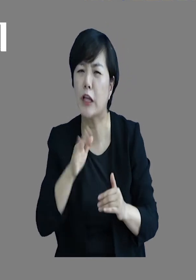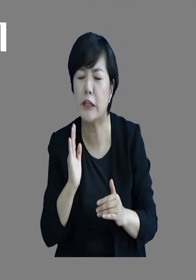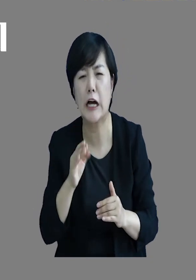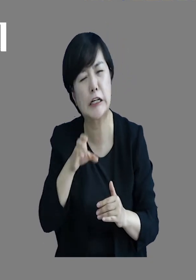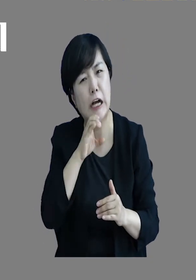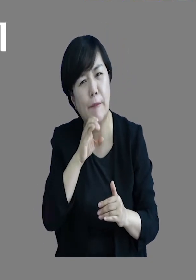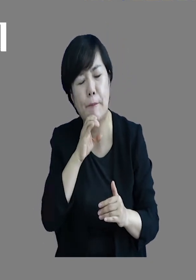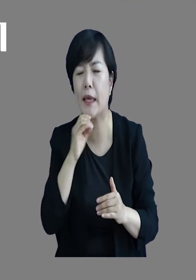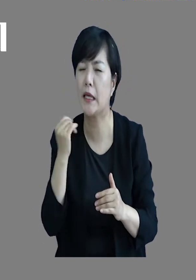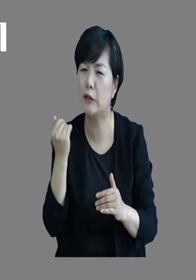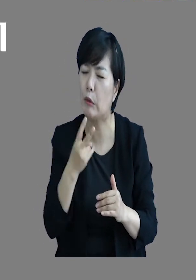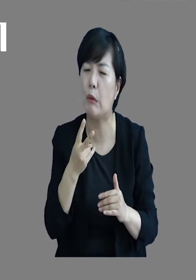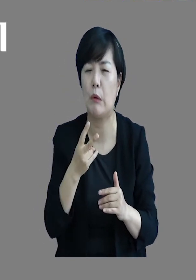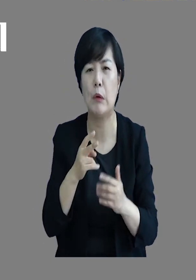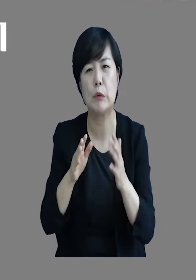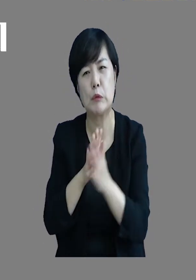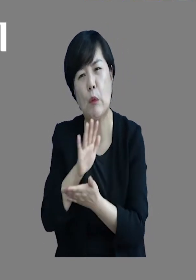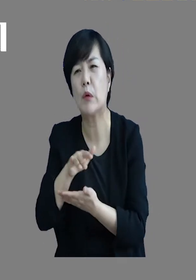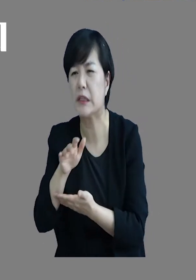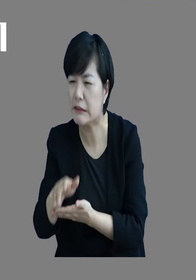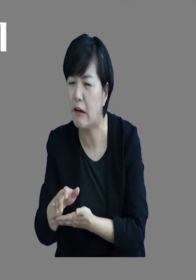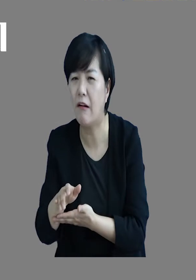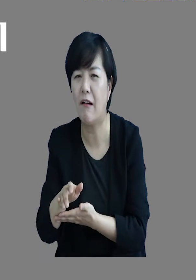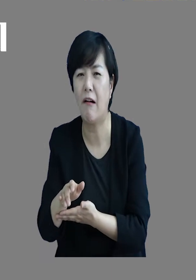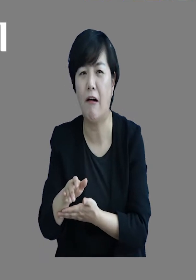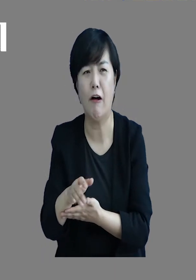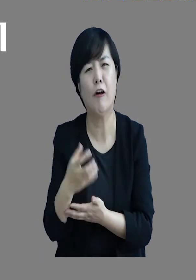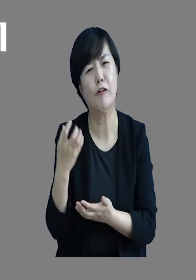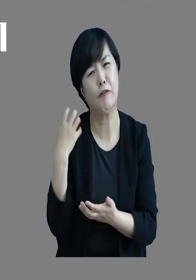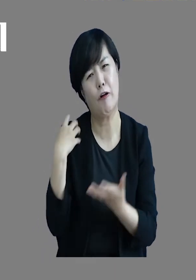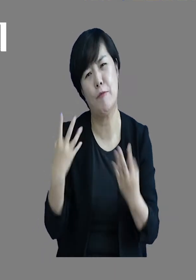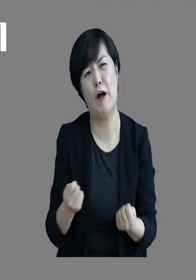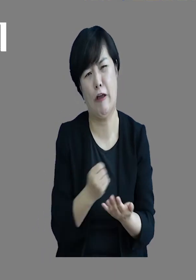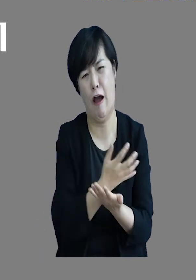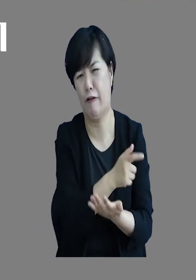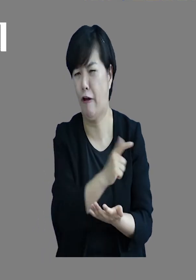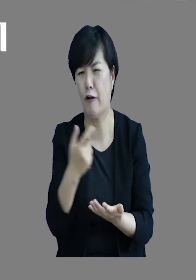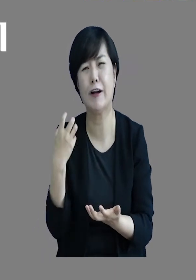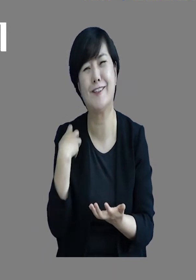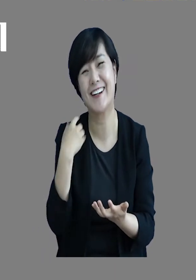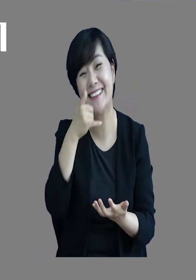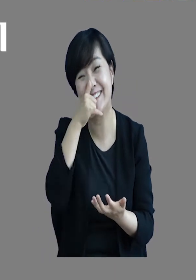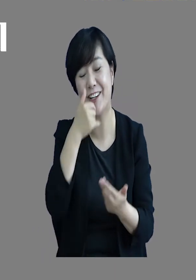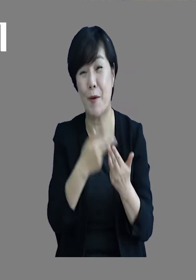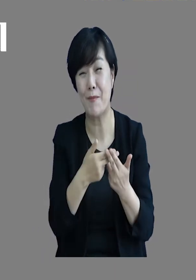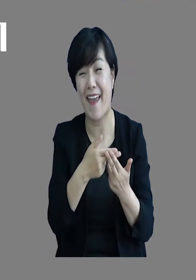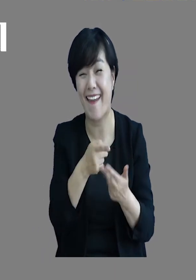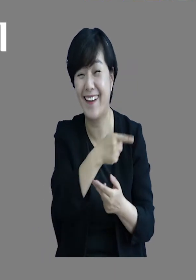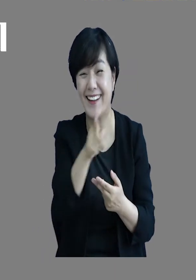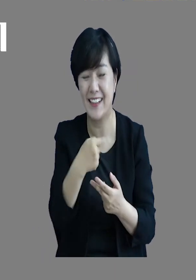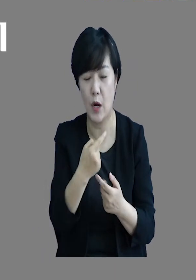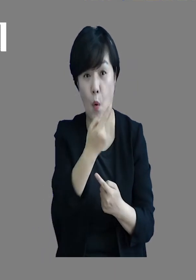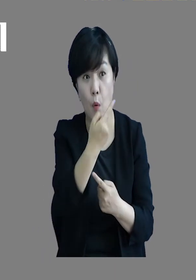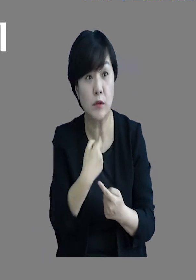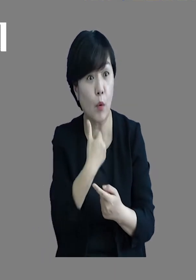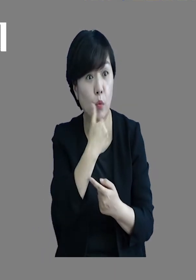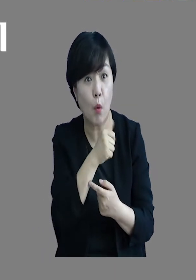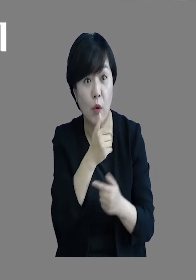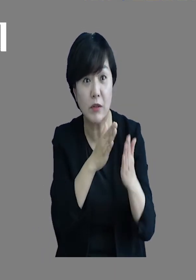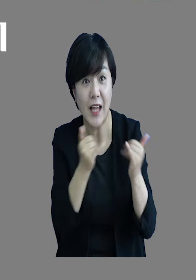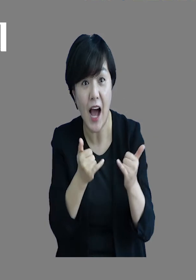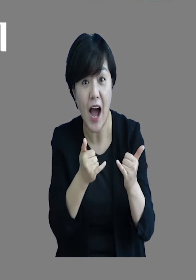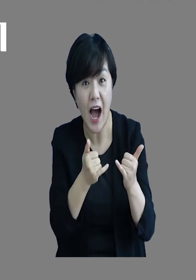카페도 됐다가 놀이터도 됐다가 그런 것 같아요. 협회라는 곳이. 그리고 또 오셔서